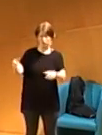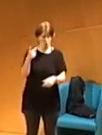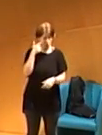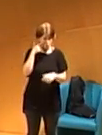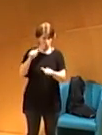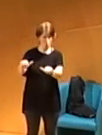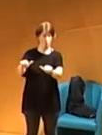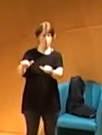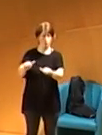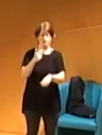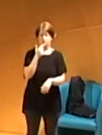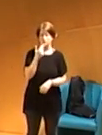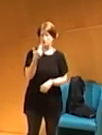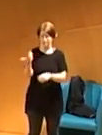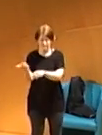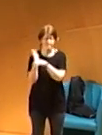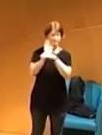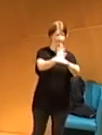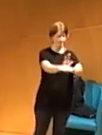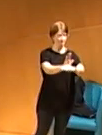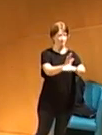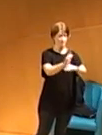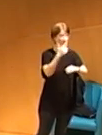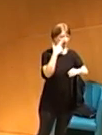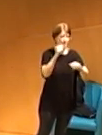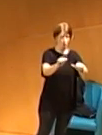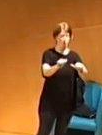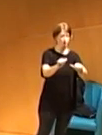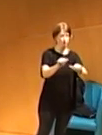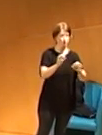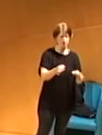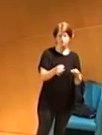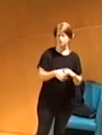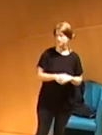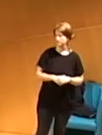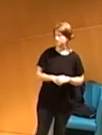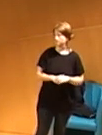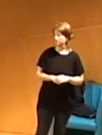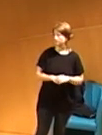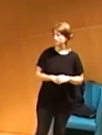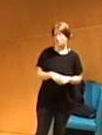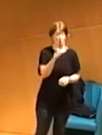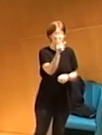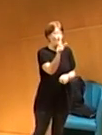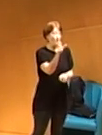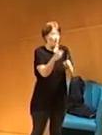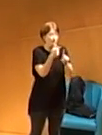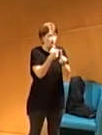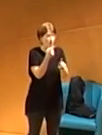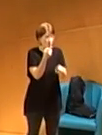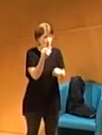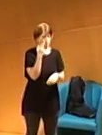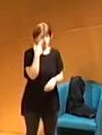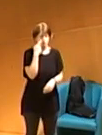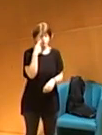voir enfin. Donc c'est bien qu'il y ait un mot pour qu'on nous voit, c'est bien qu'il y ait un mot pour qu'on voit votre petite fille. Mais elle n'est pas que ça,